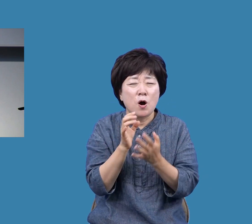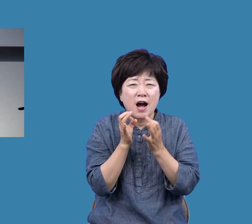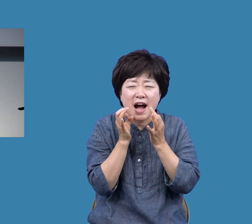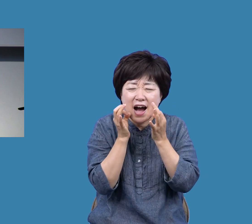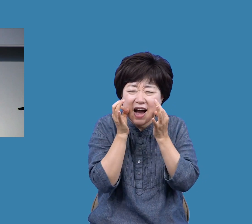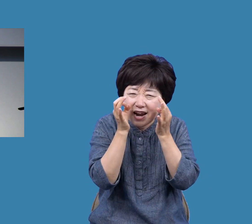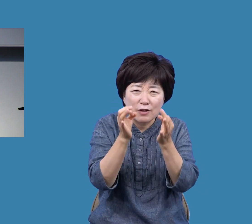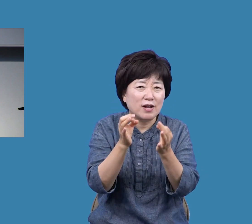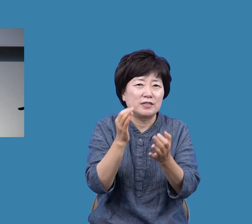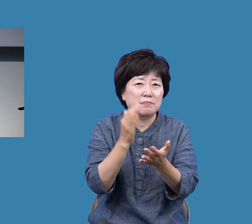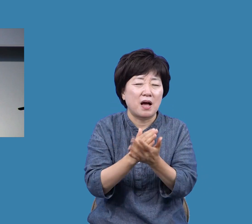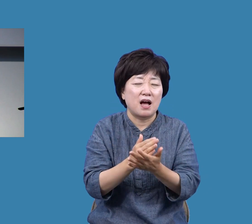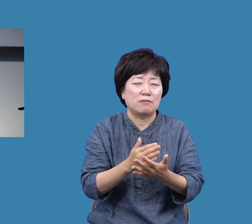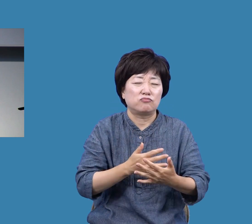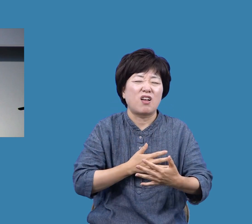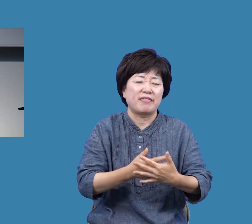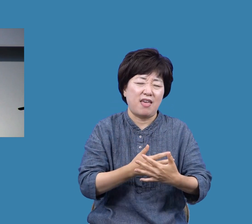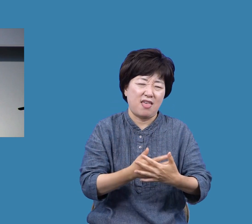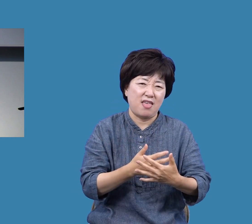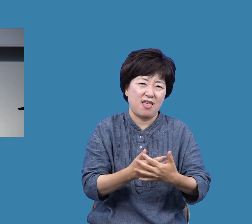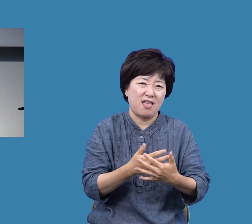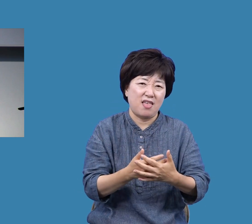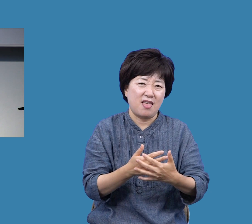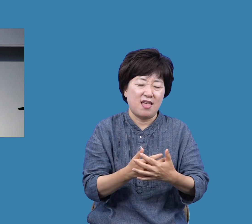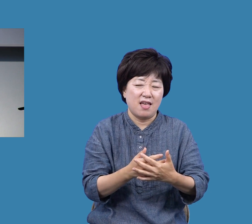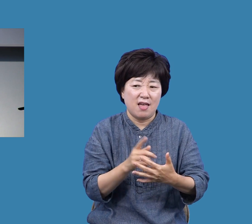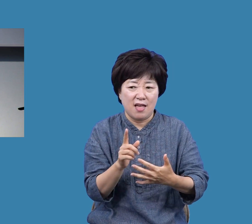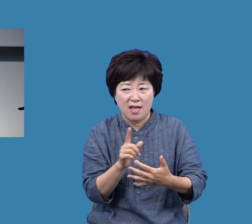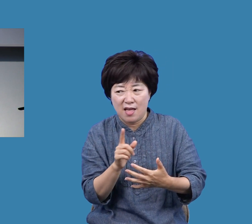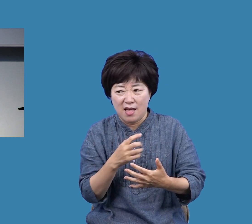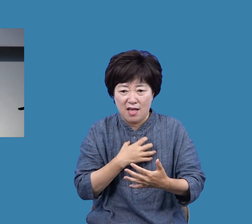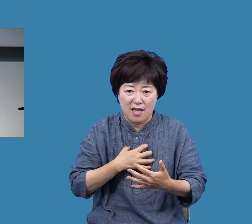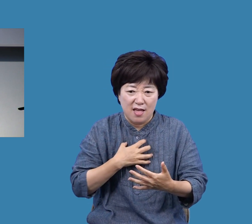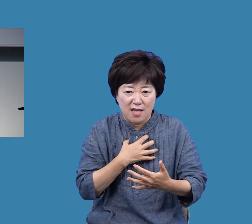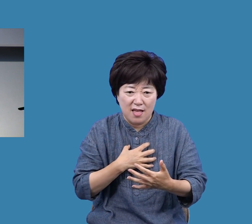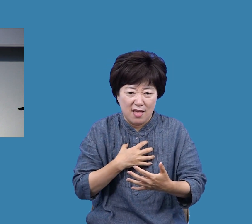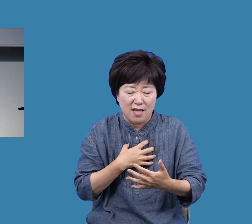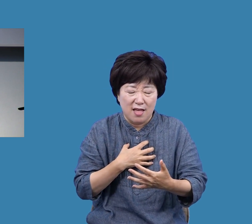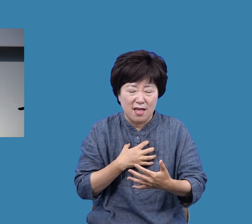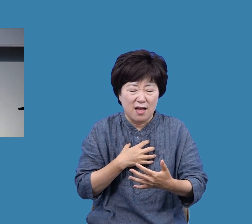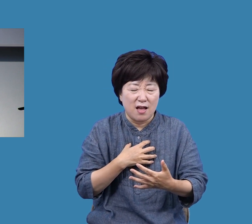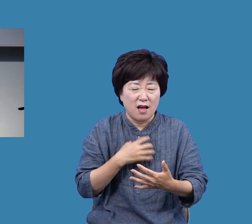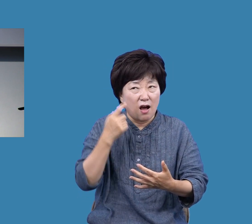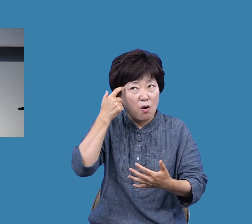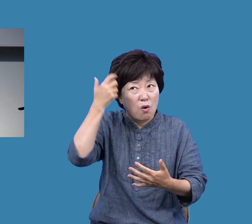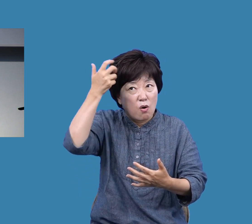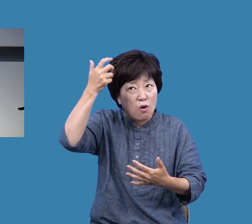그러면은요 결국 불안해지고 넘지 말아야 될 수는 넘게 되고 혼으로 일하게 돼요.